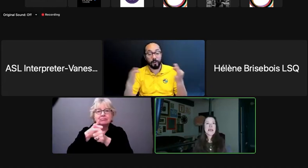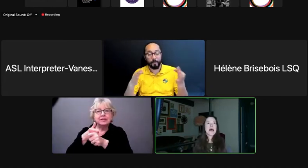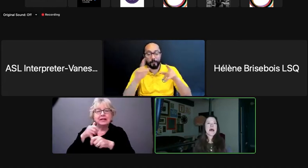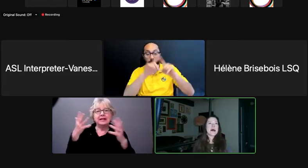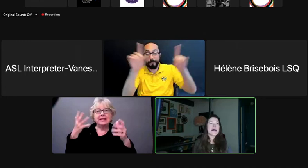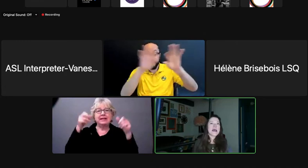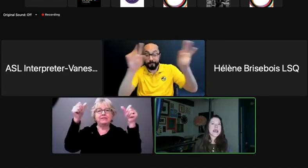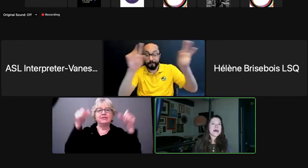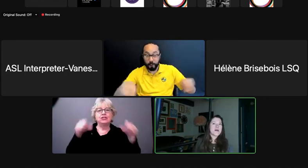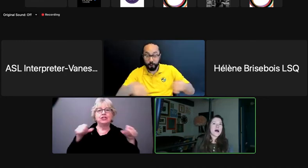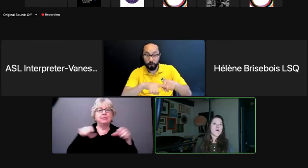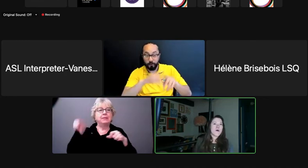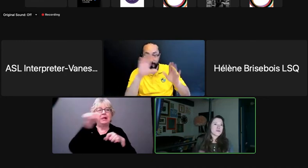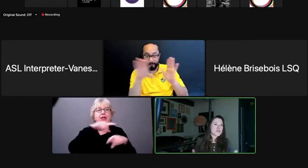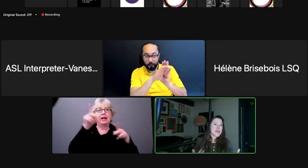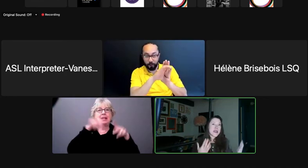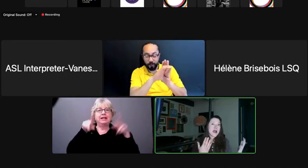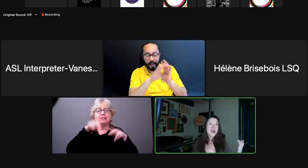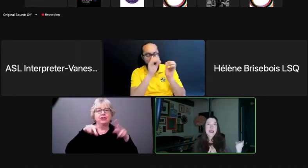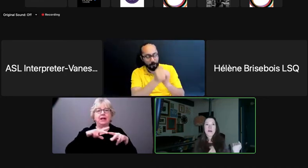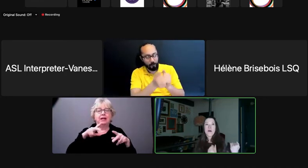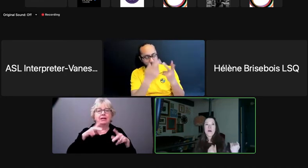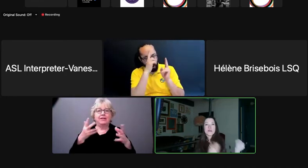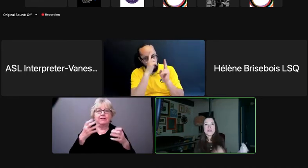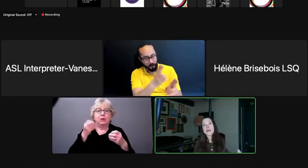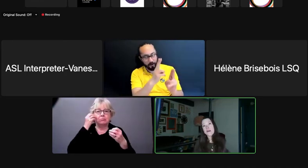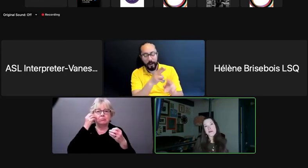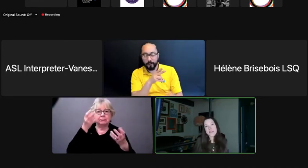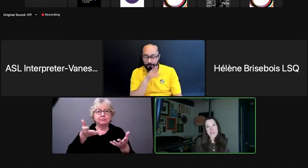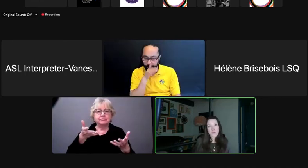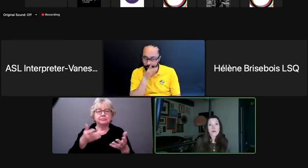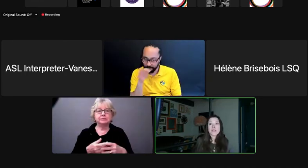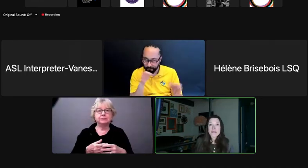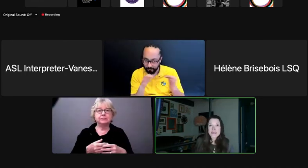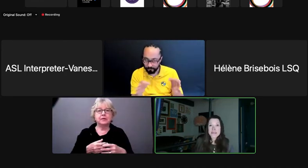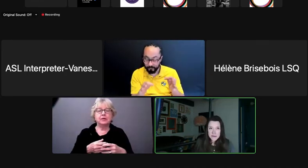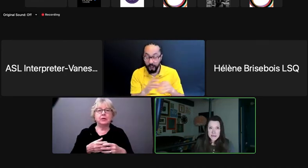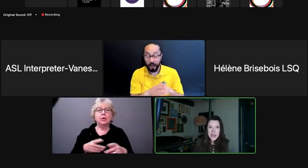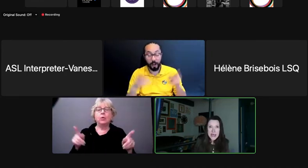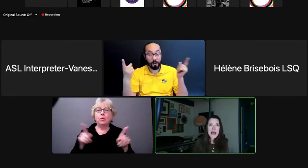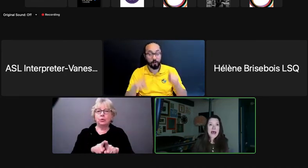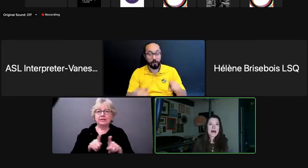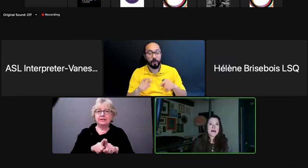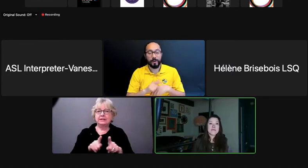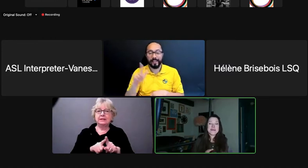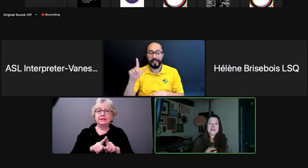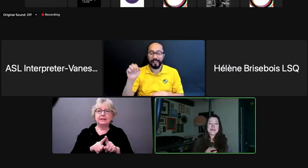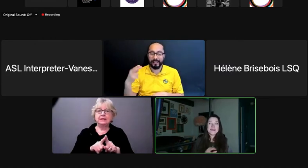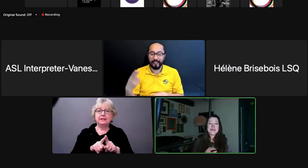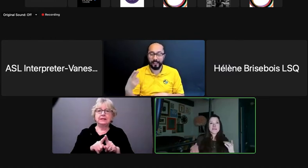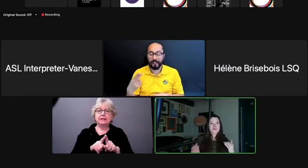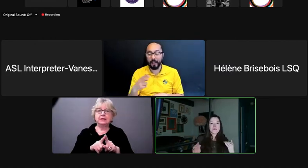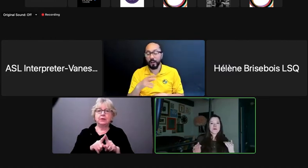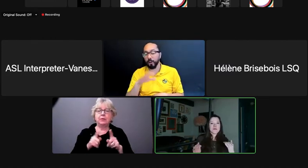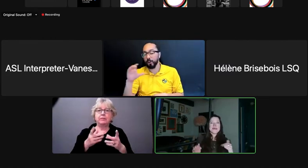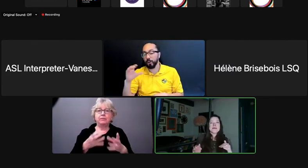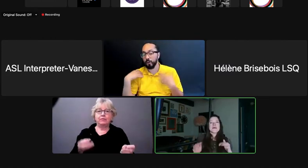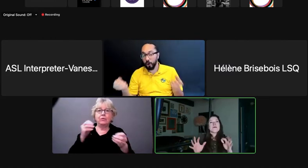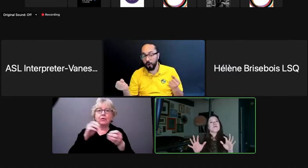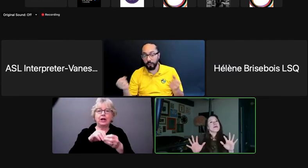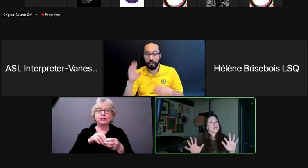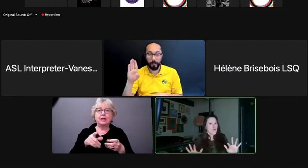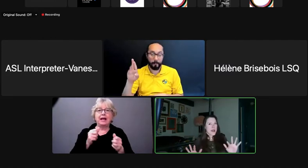nos auditoires et j'ajouterais que je suis d'accord avec